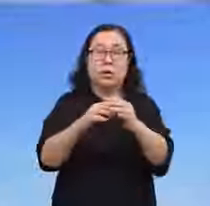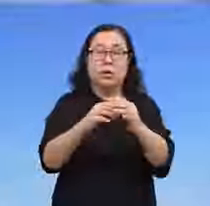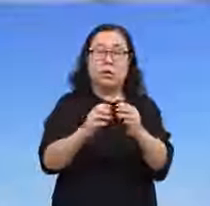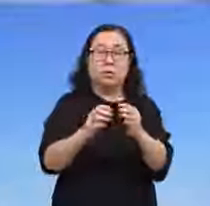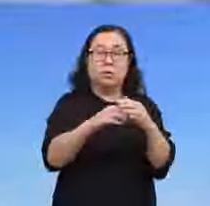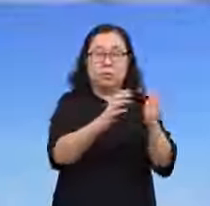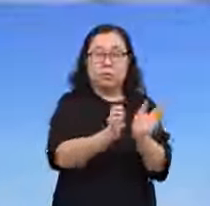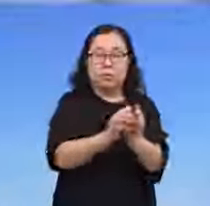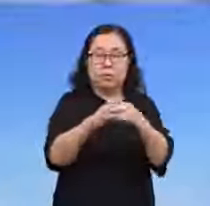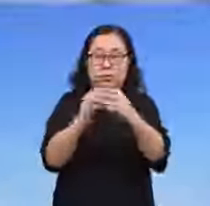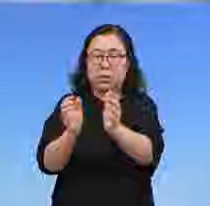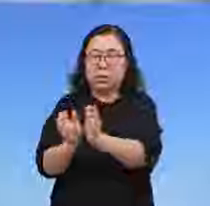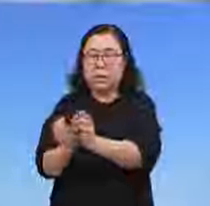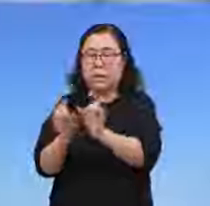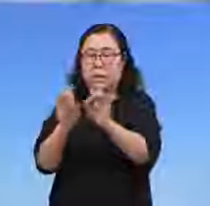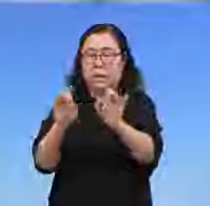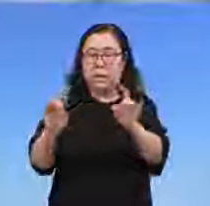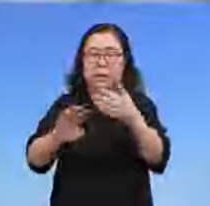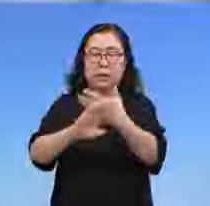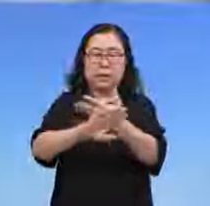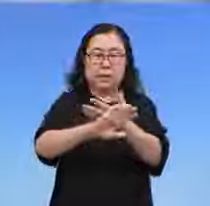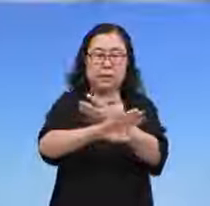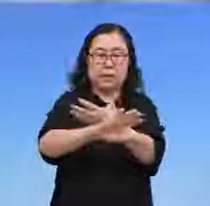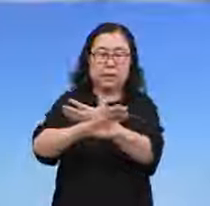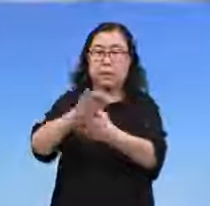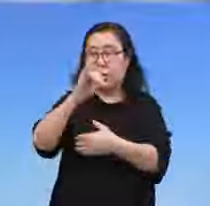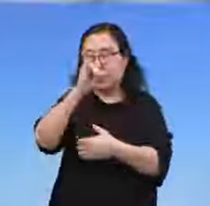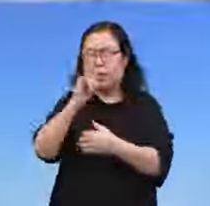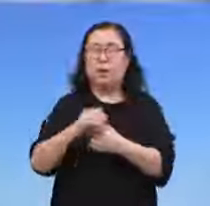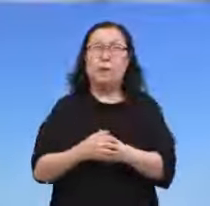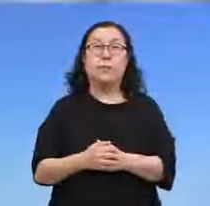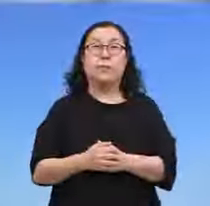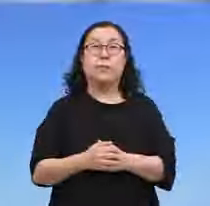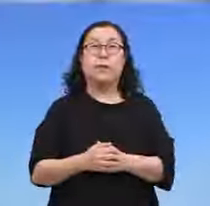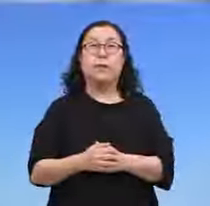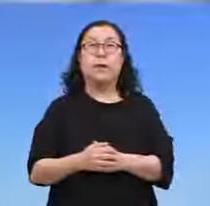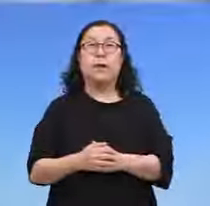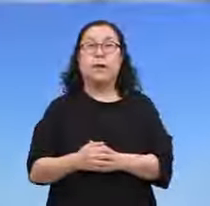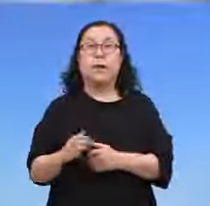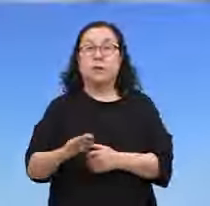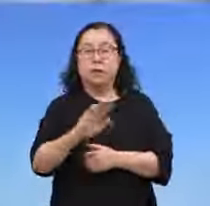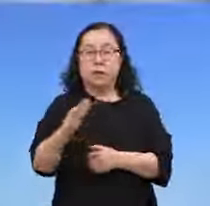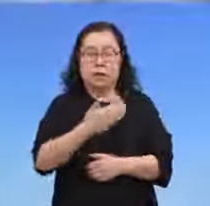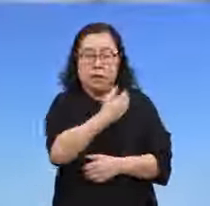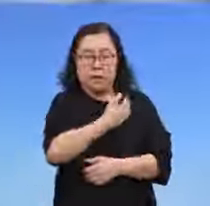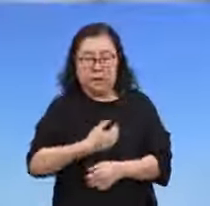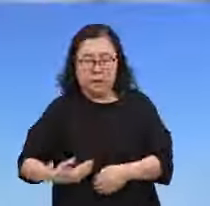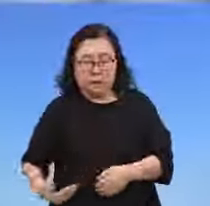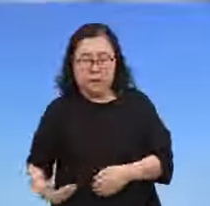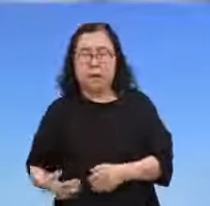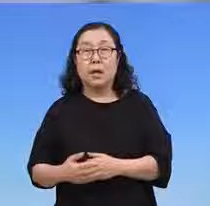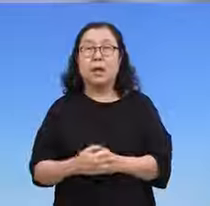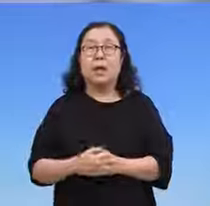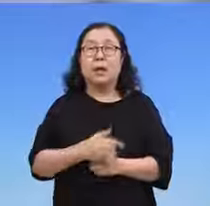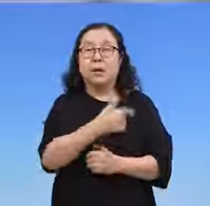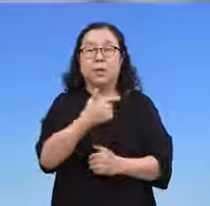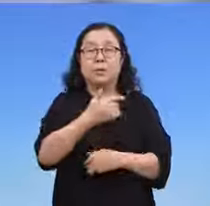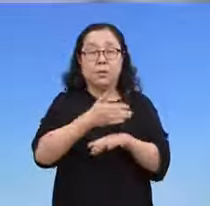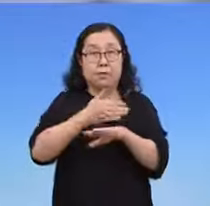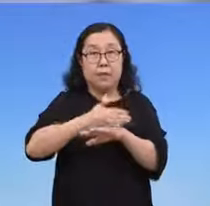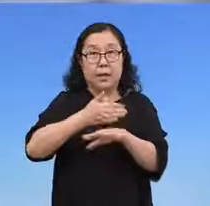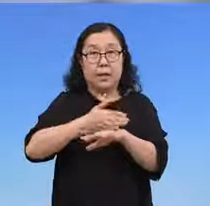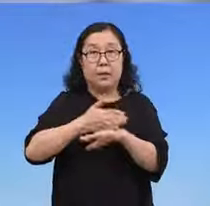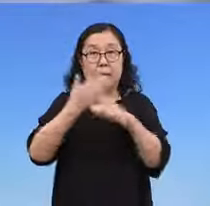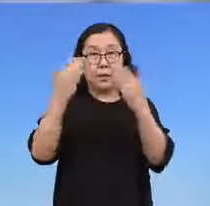그 학년별로 다 이제 분산이 돼 있을 텐데요, 제가 우리 제자들에게 너무너무 제가